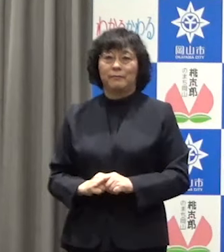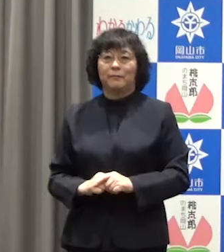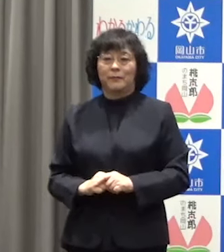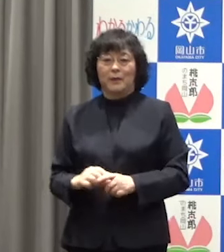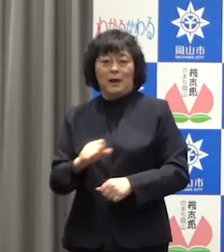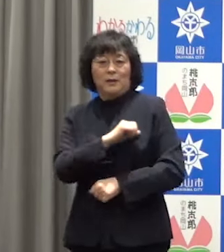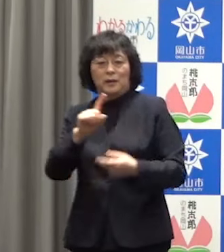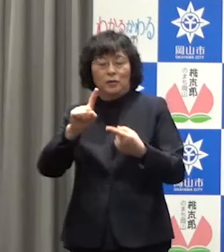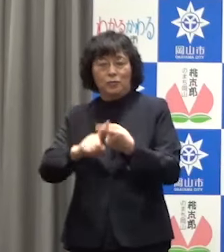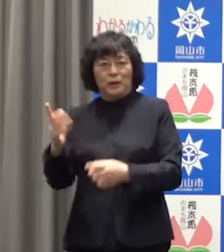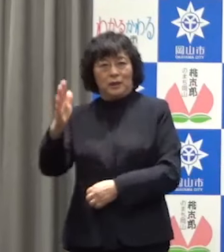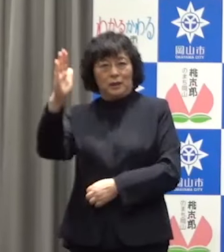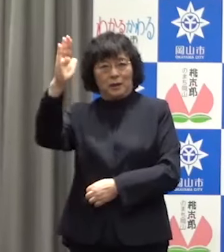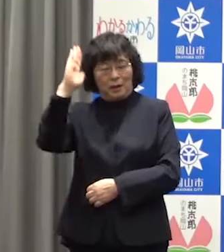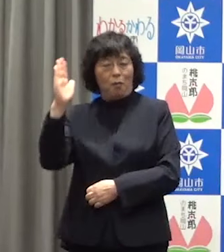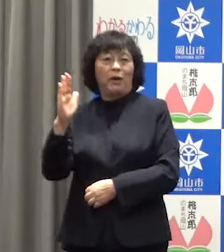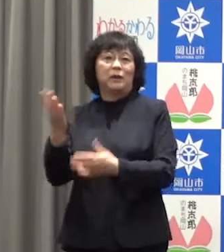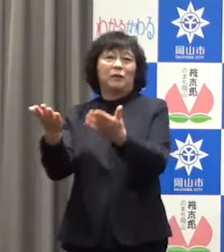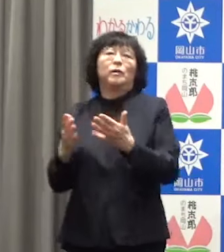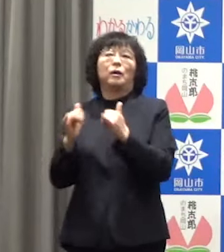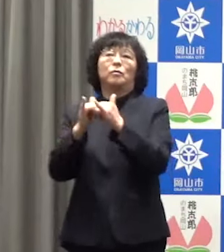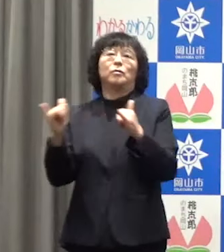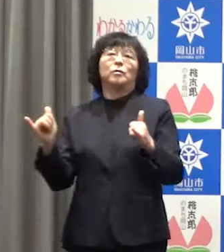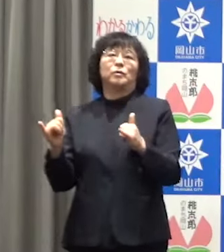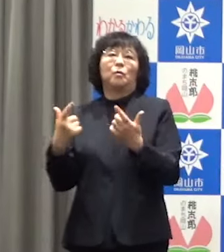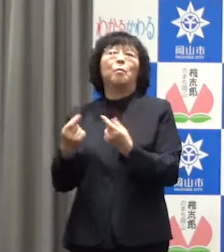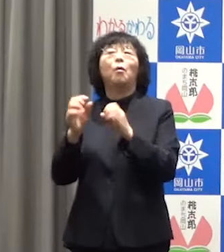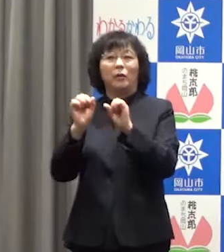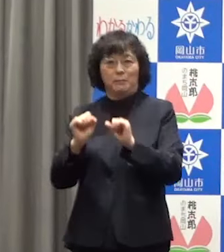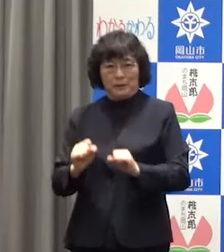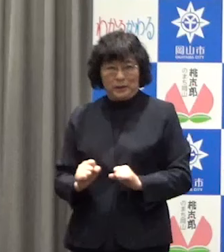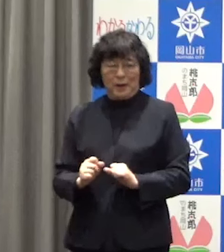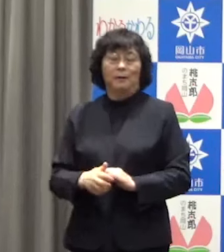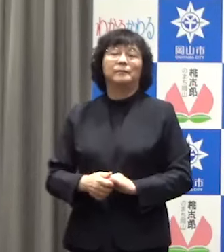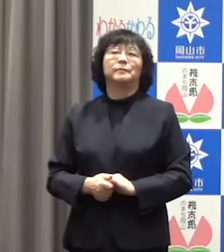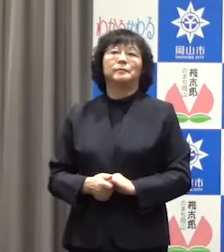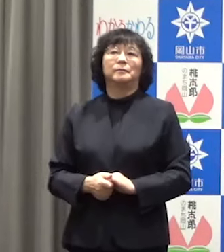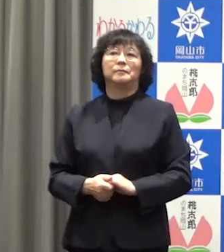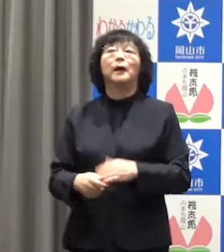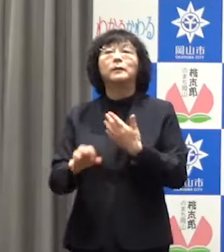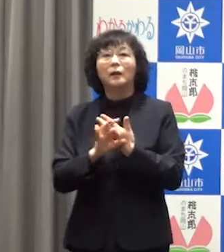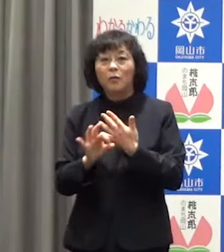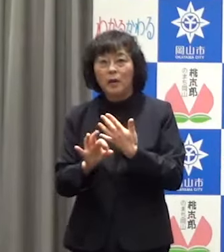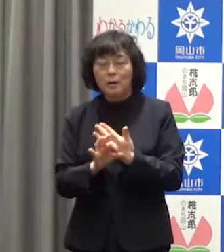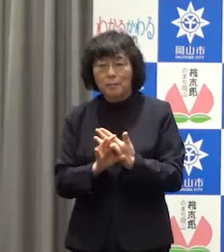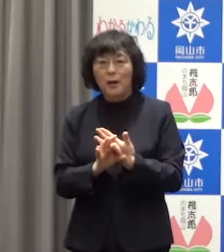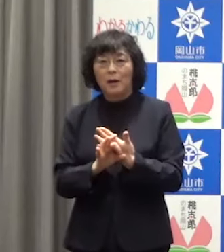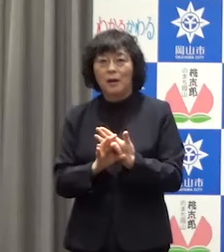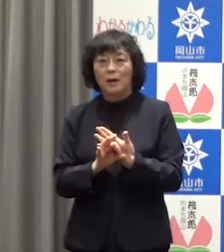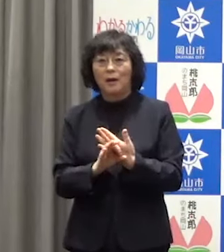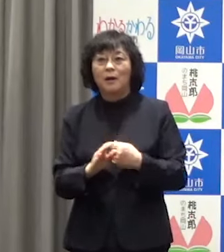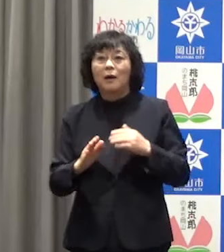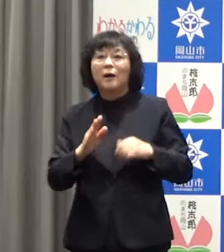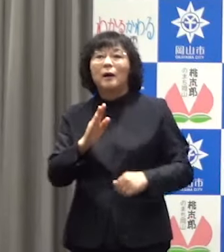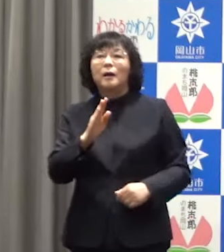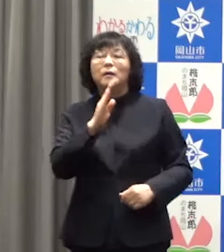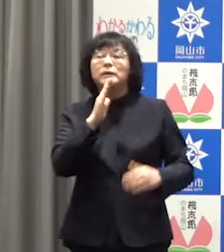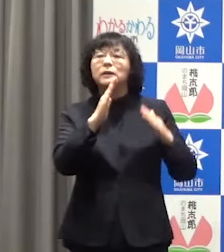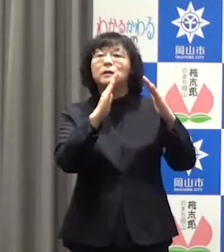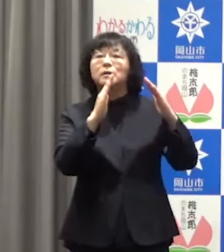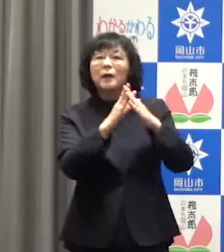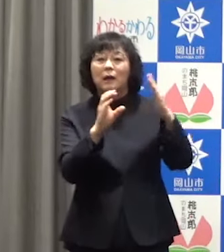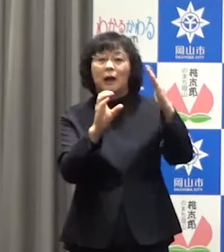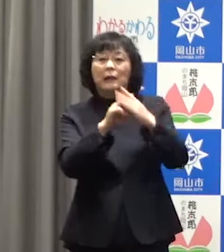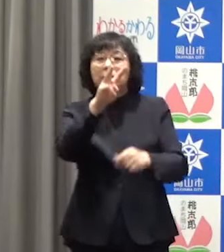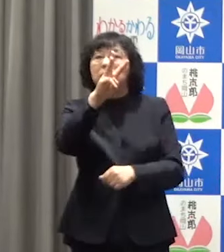に手を挙げている方もいらっしゃいます。例えば実家が石川